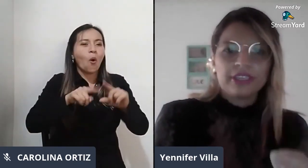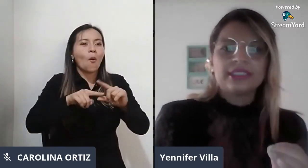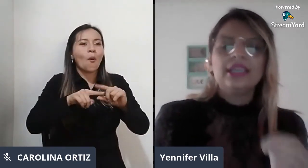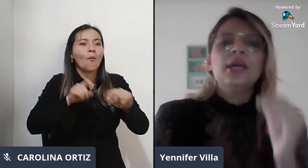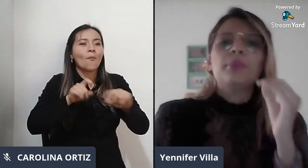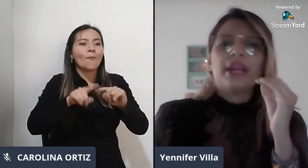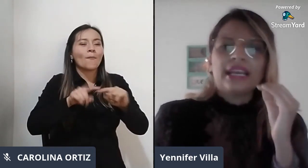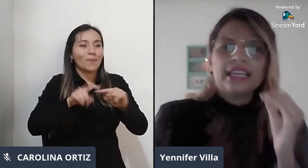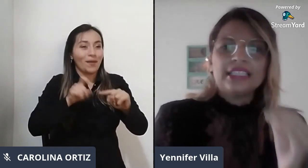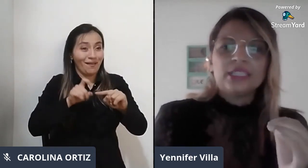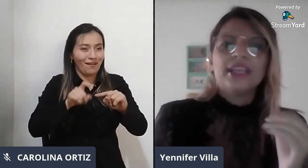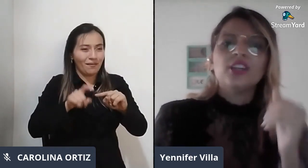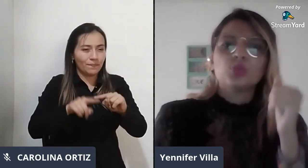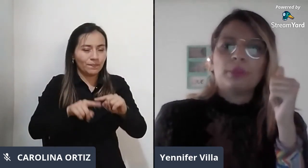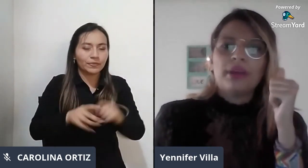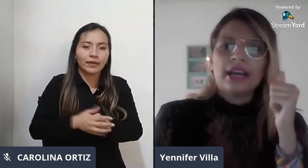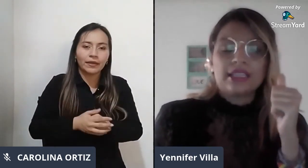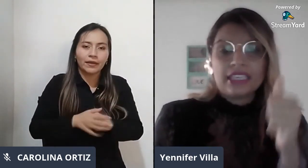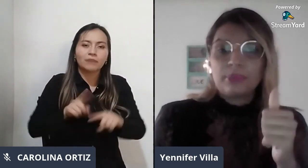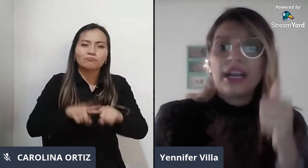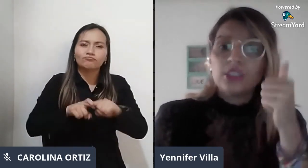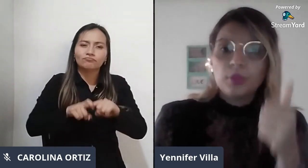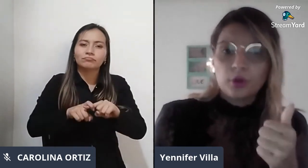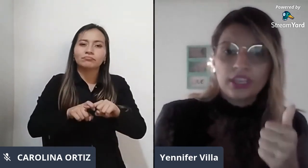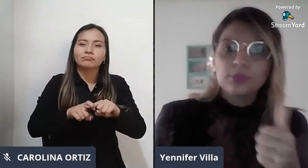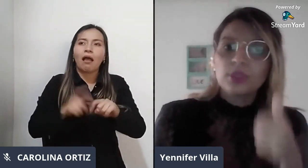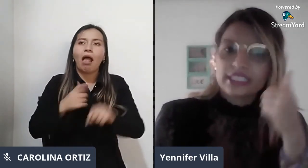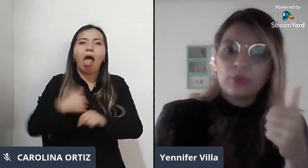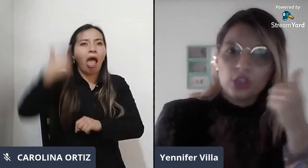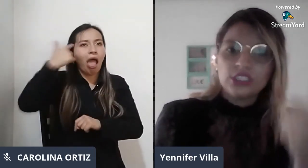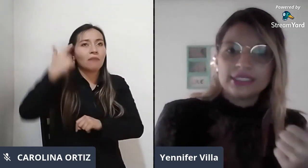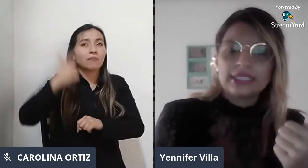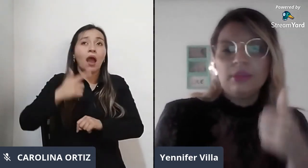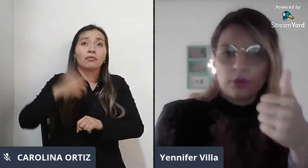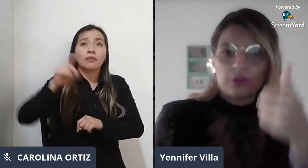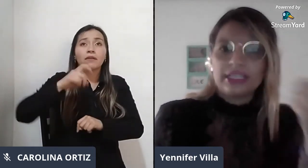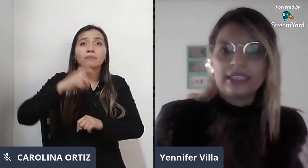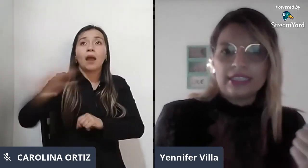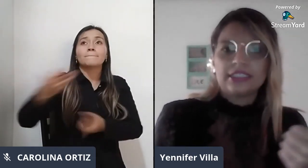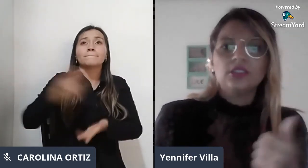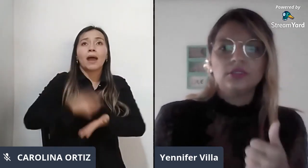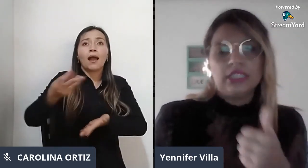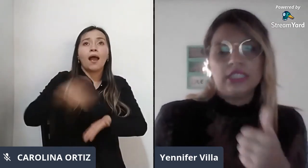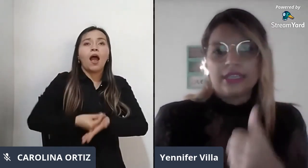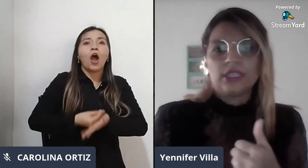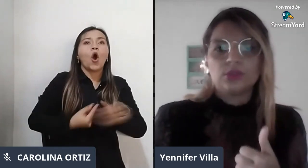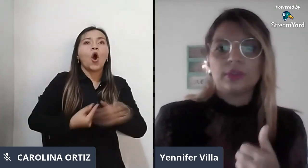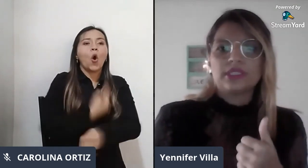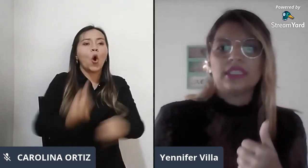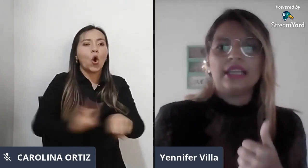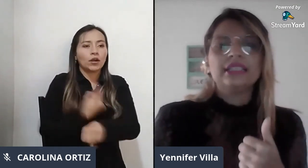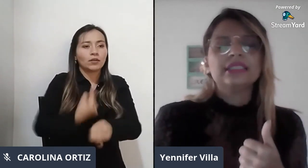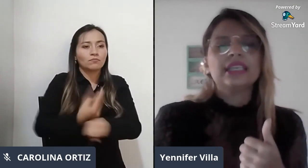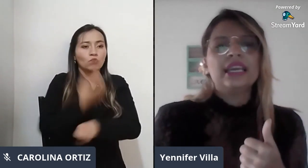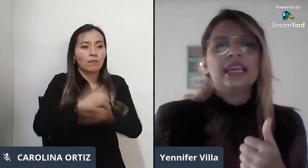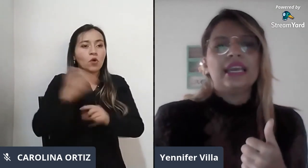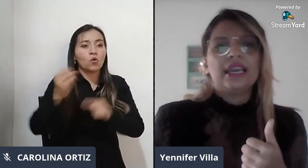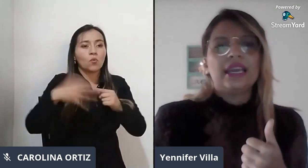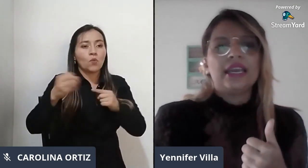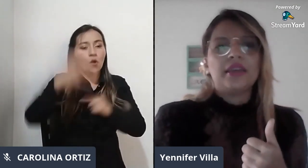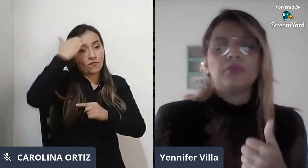estrategia perfecta para que legitimen que nos pueden pagar, seguir pagando por horas, porque ese modelo ya está, el profe catedrático, en el caso de las